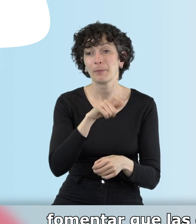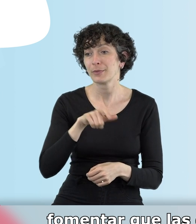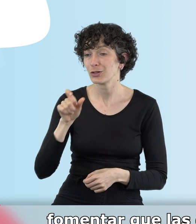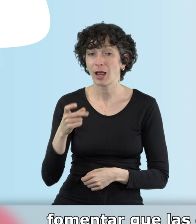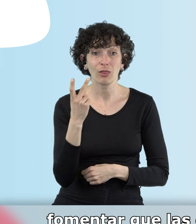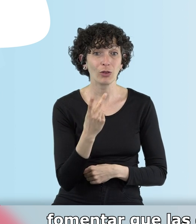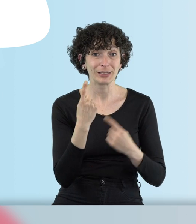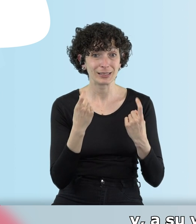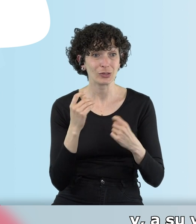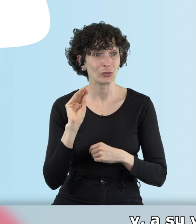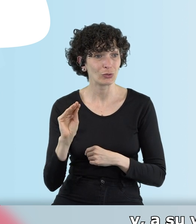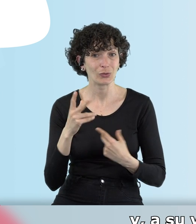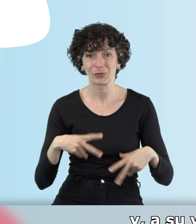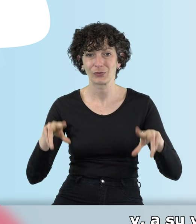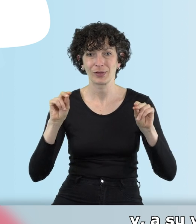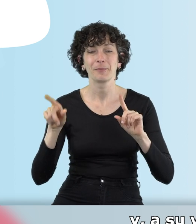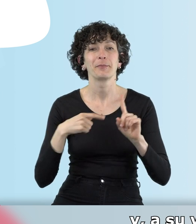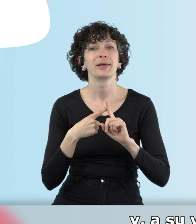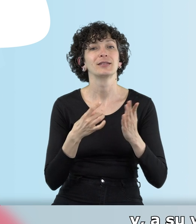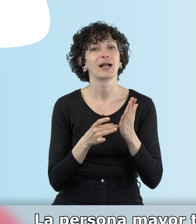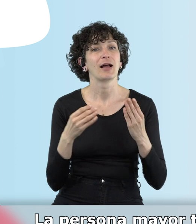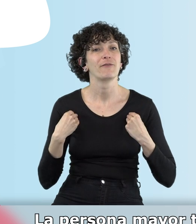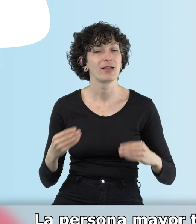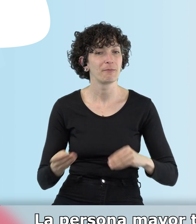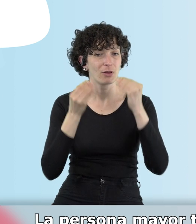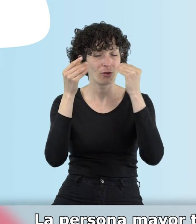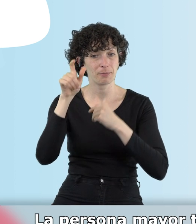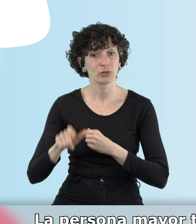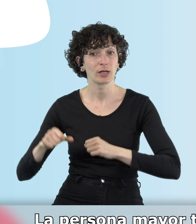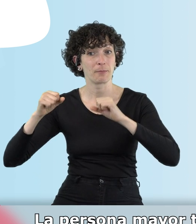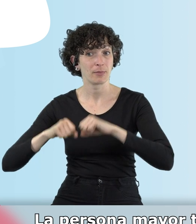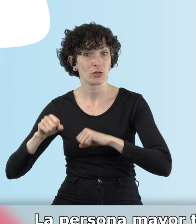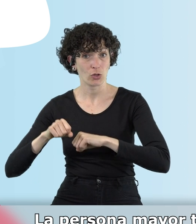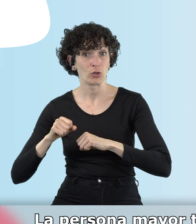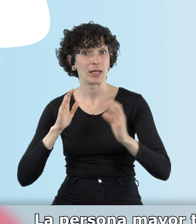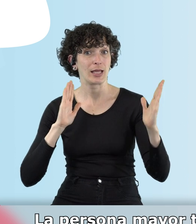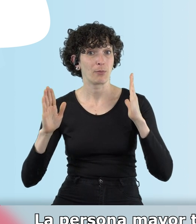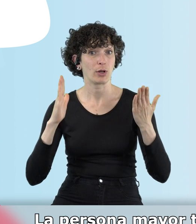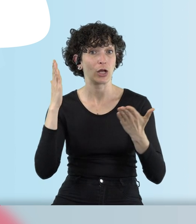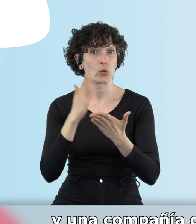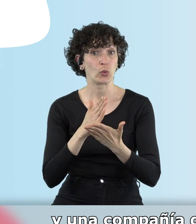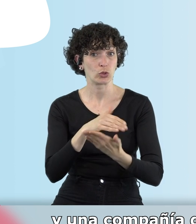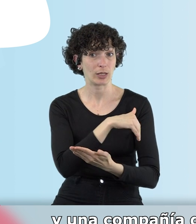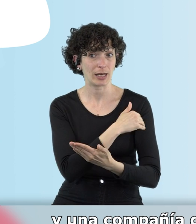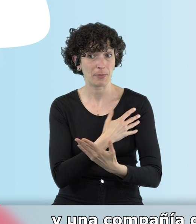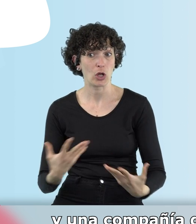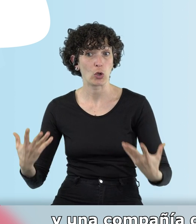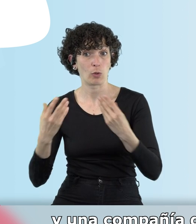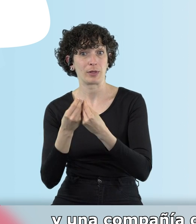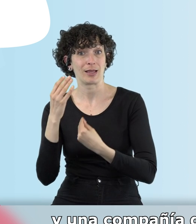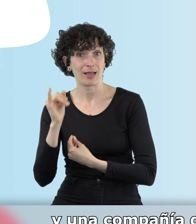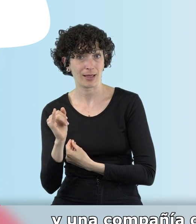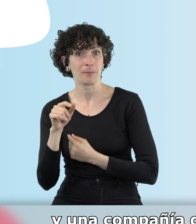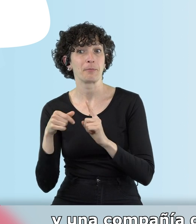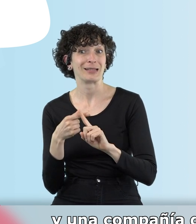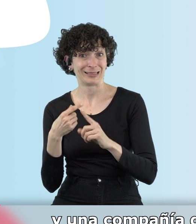fin a esa necesidad y, a su vez, mejoren su calidad de vida. La persona mayor tiene compañía durante el curso académico y una compañía que, además,